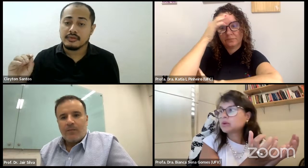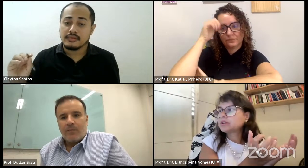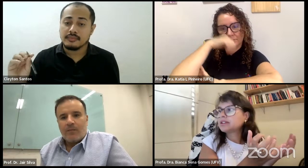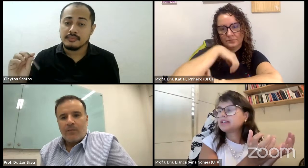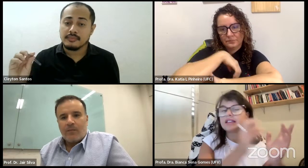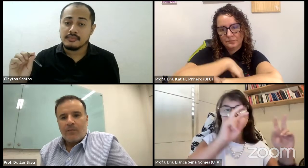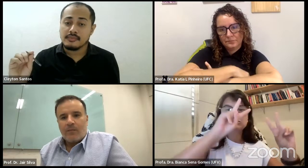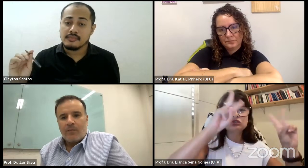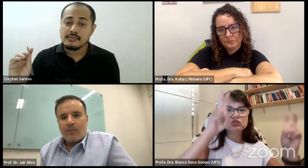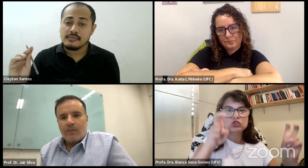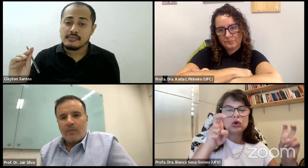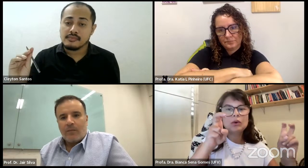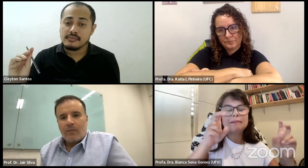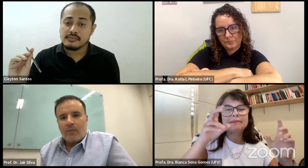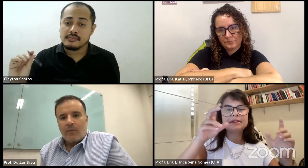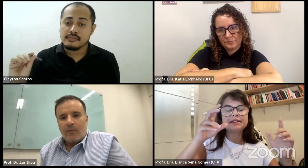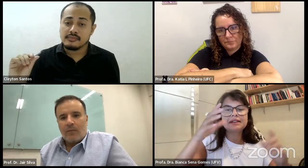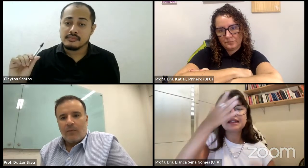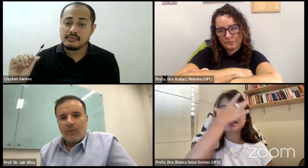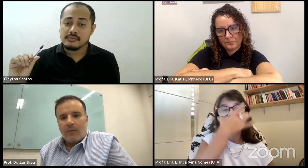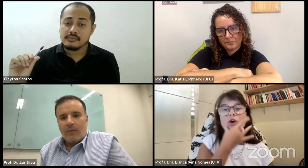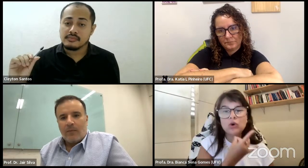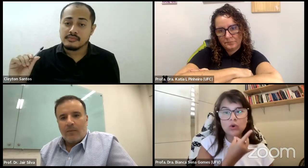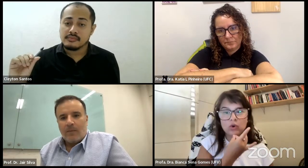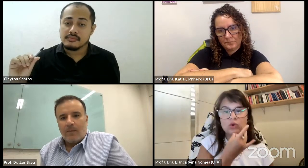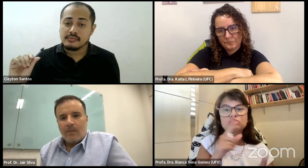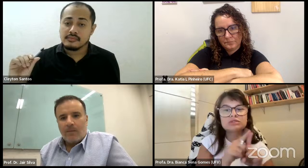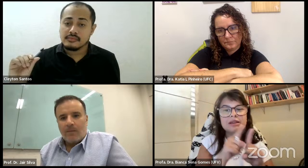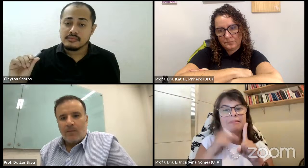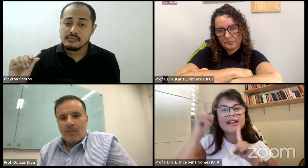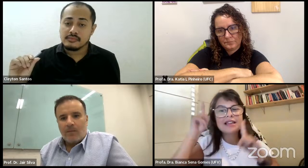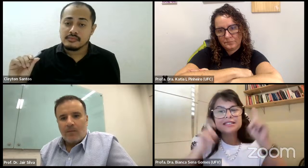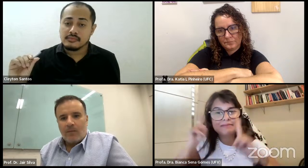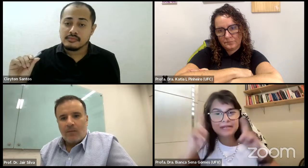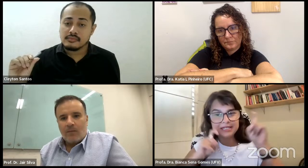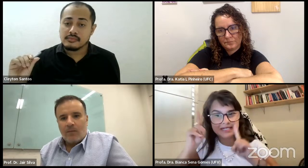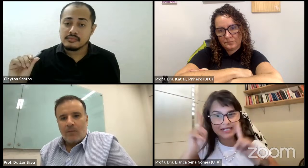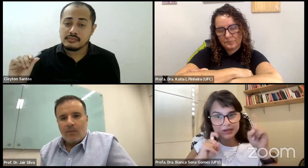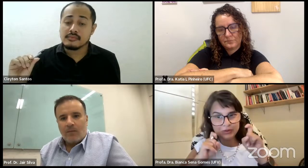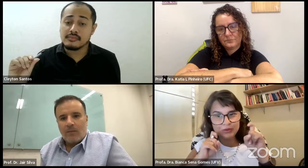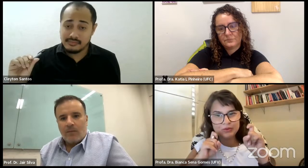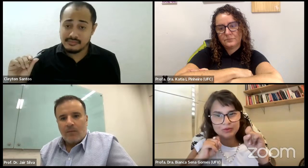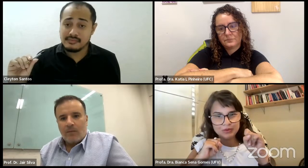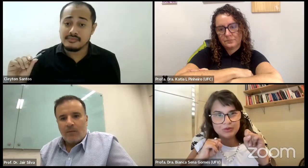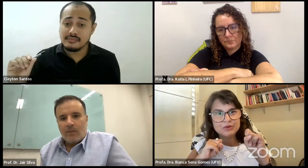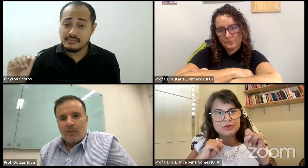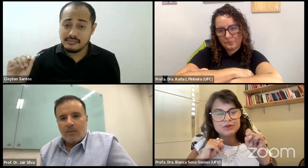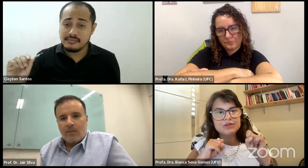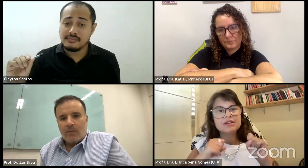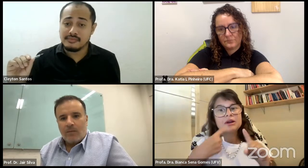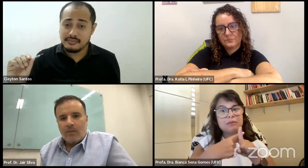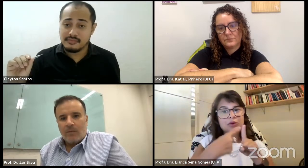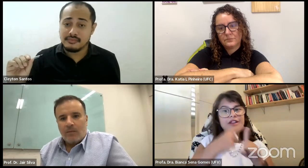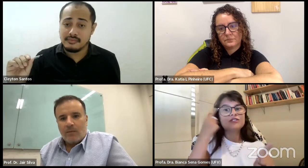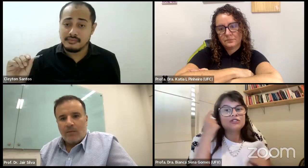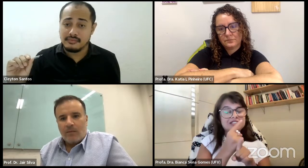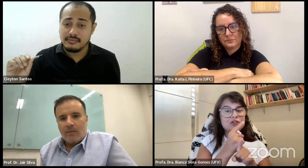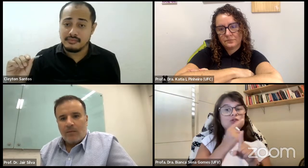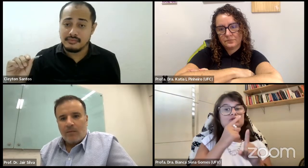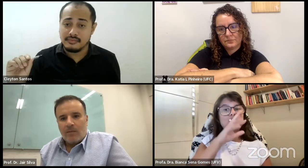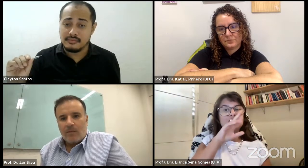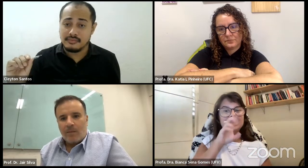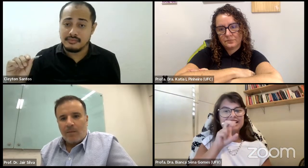que não está claro, eu vou explicar para ti. No caso, você traz uma categoria sobre a questão facial e de expressão,